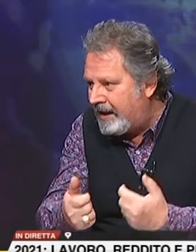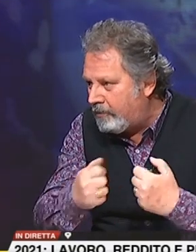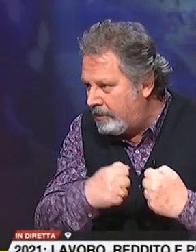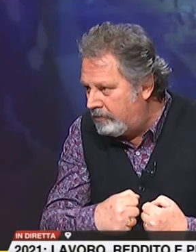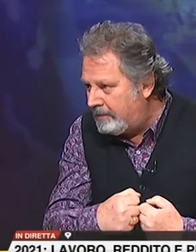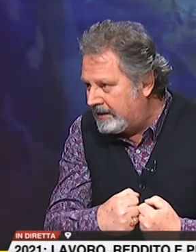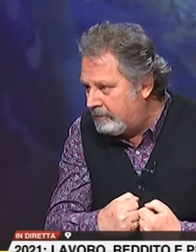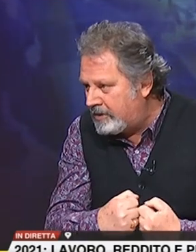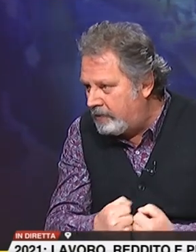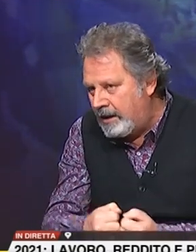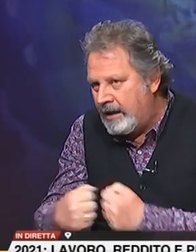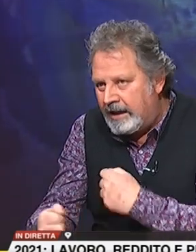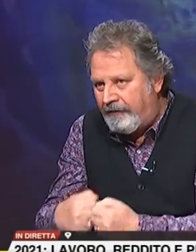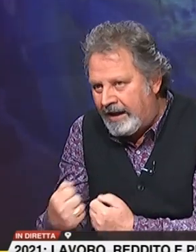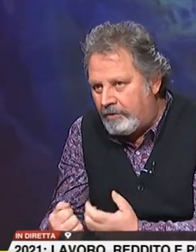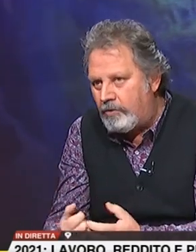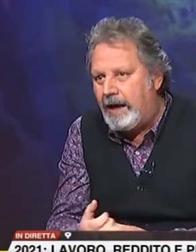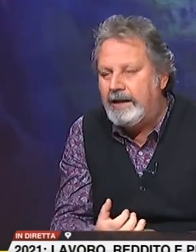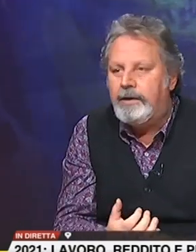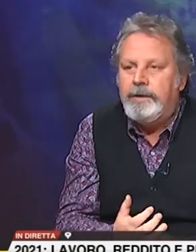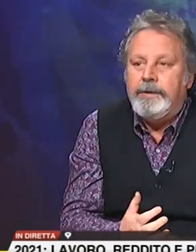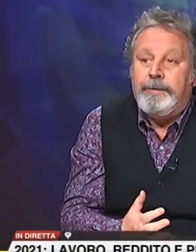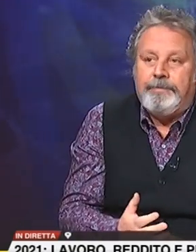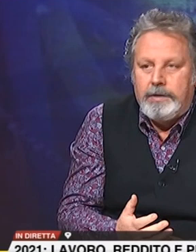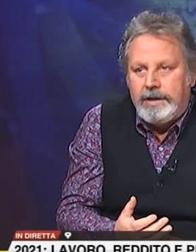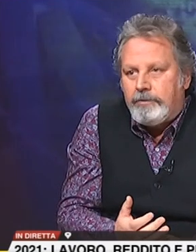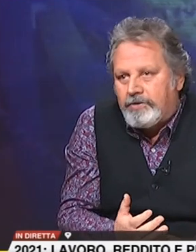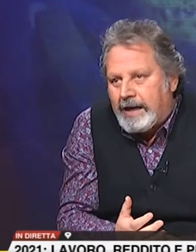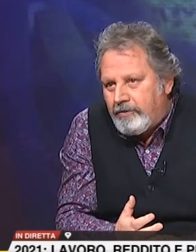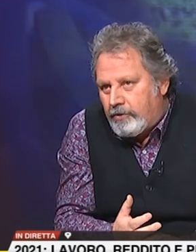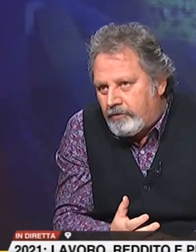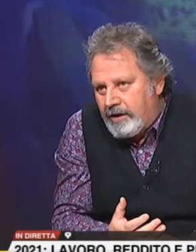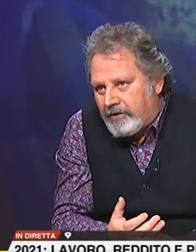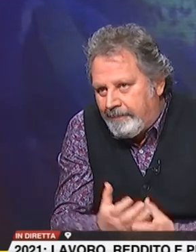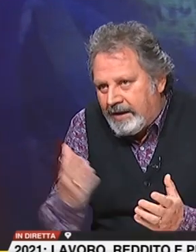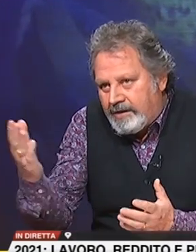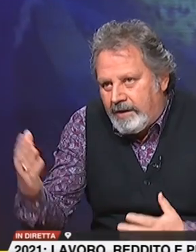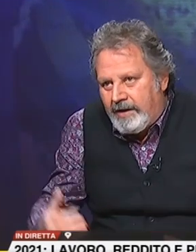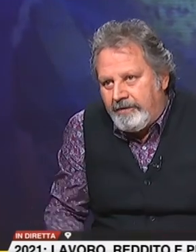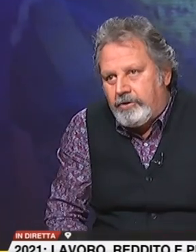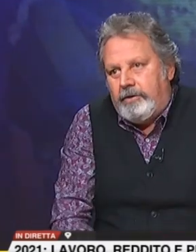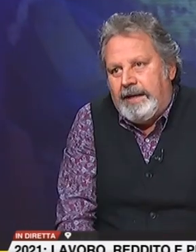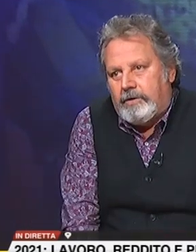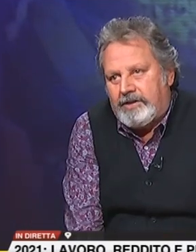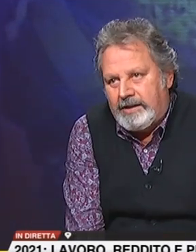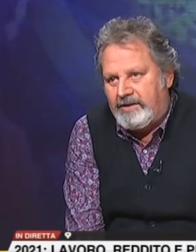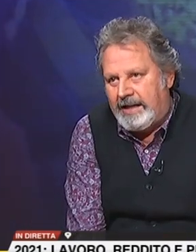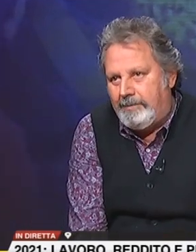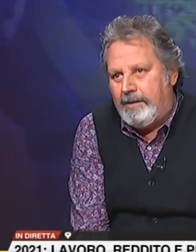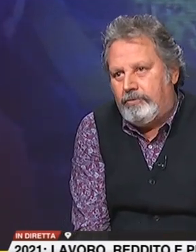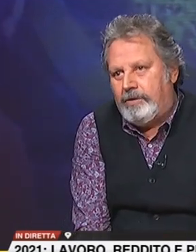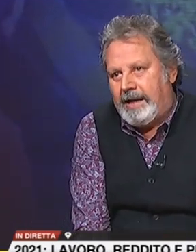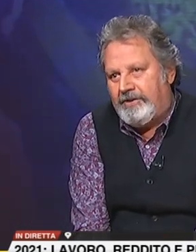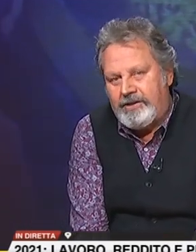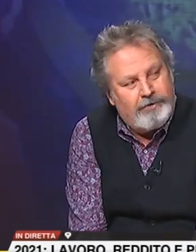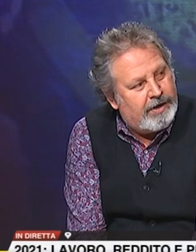aziende fanno con le ultime retribuzioni, rifanno i conguagli. In questo caso io consiglio sempre, vai a Vittorio Veneto, la sede CGL,